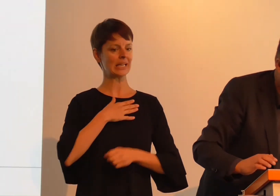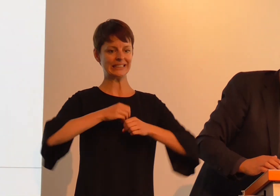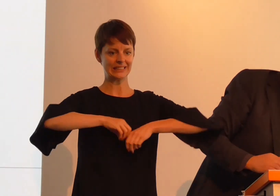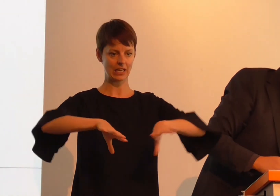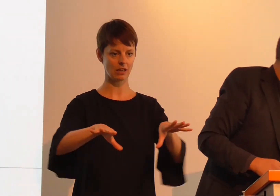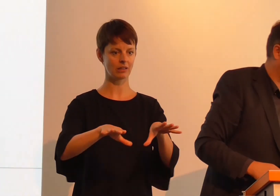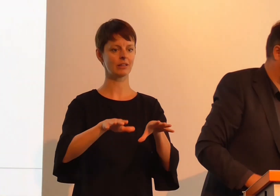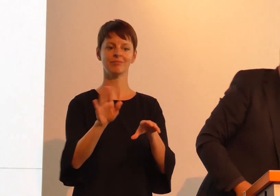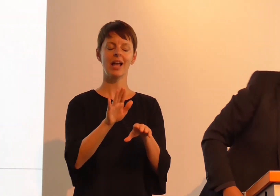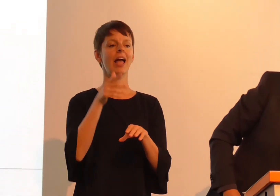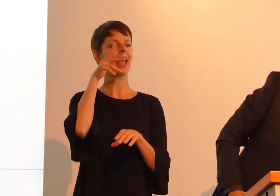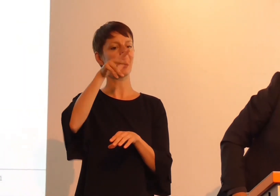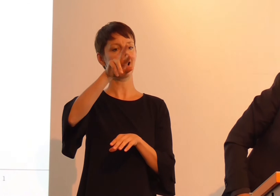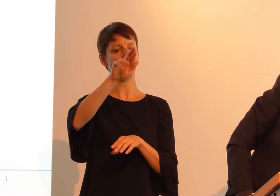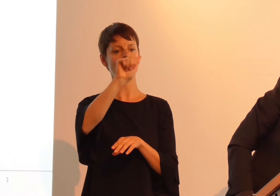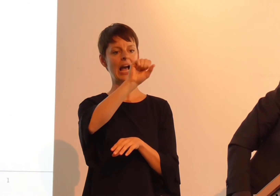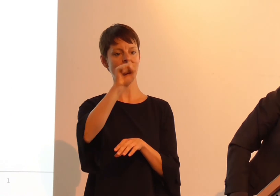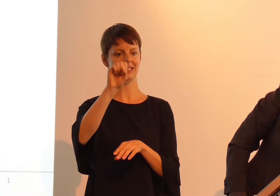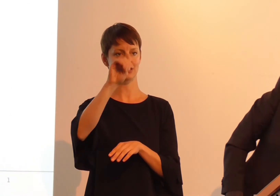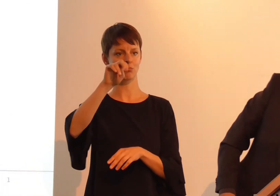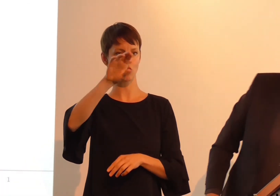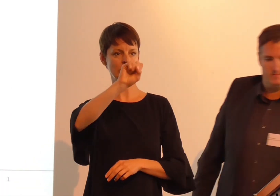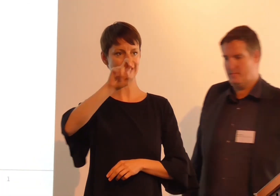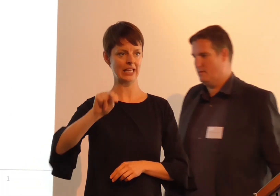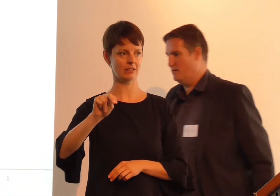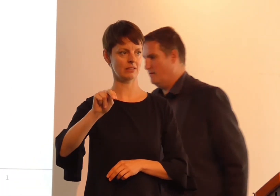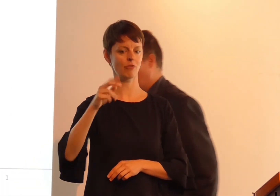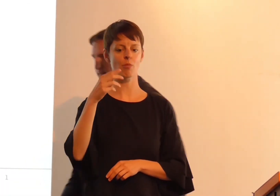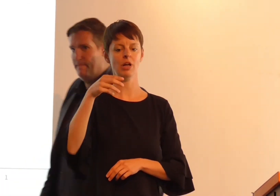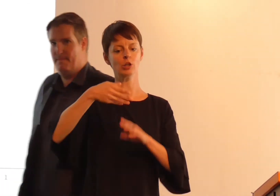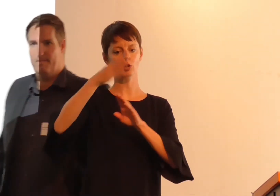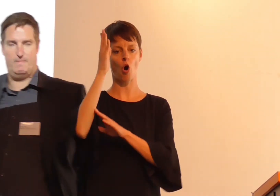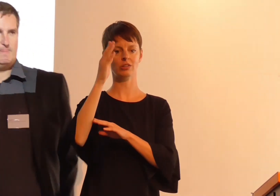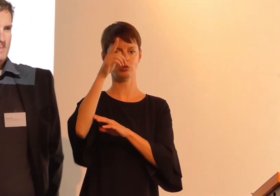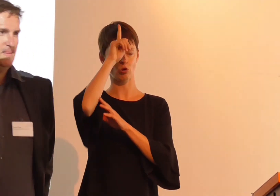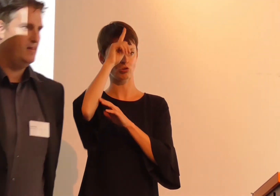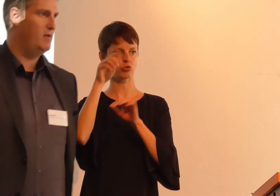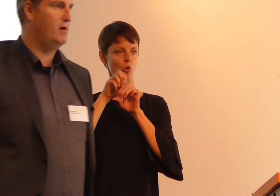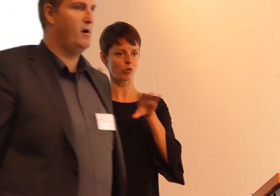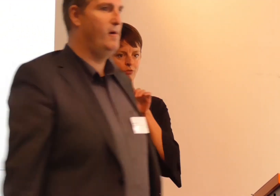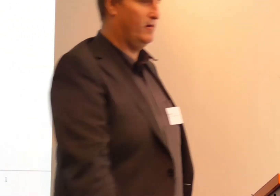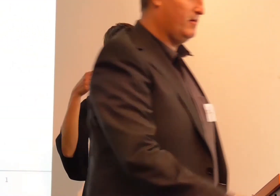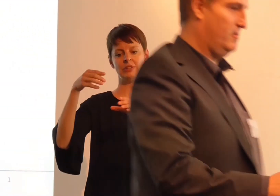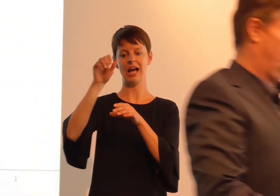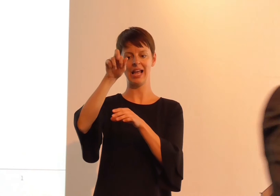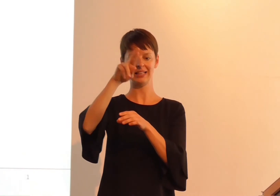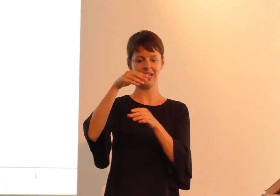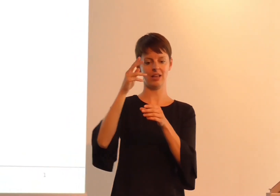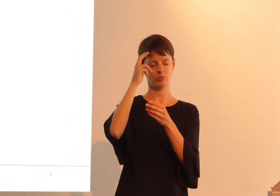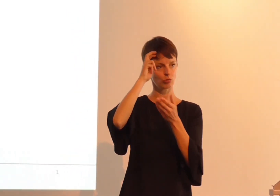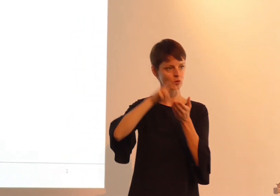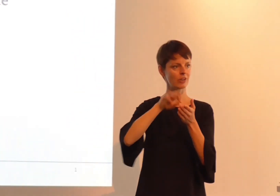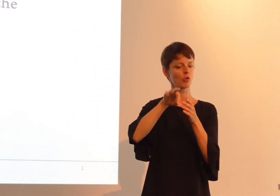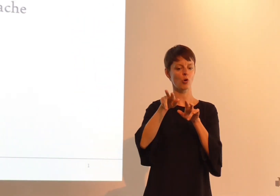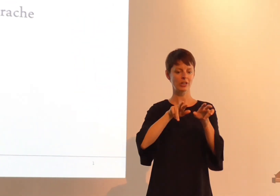Ich könnte jetzt sehr salopp etwas vortragen, was Herr Schneider heute Morgen sagte. Ich arbeite nur zuständig für die Koordination.